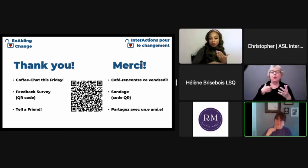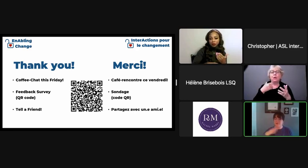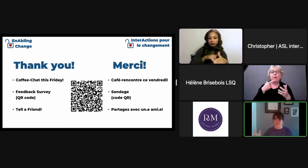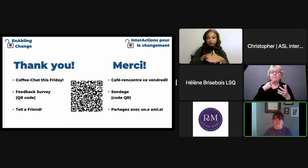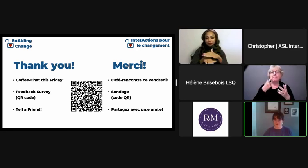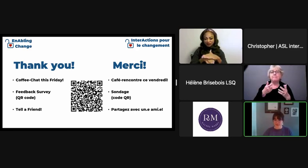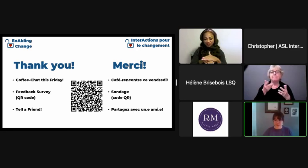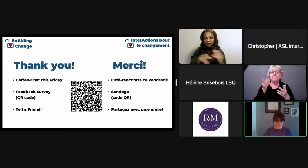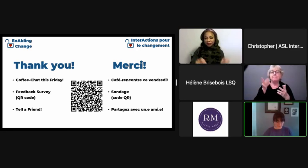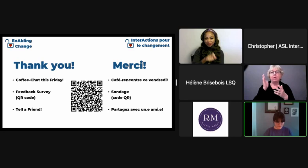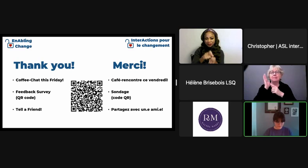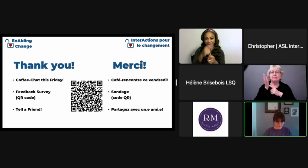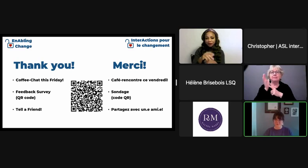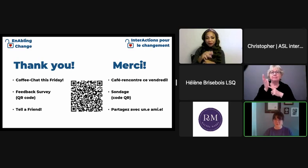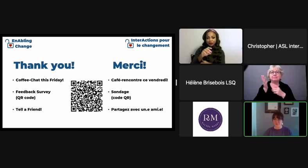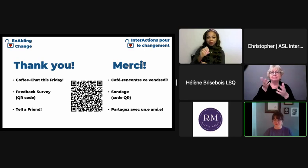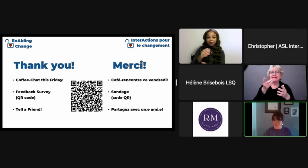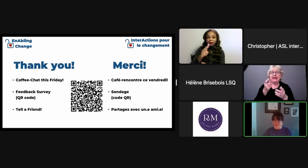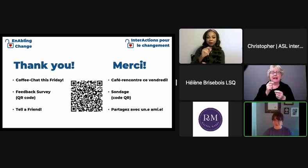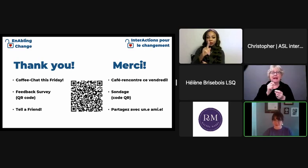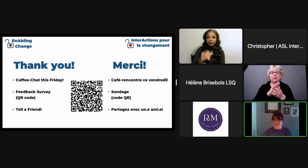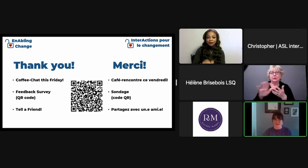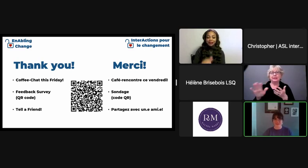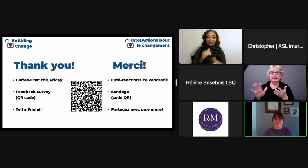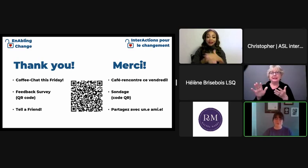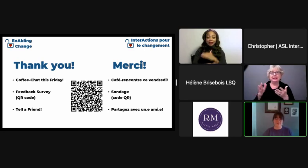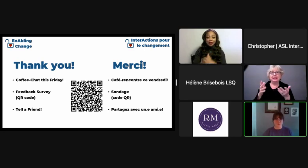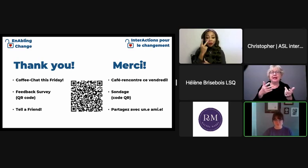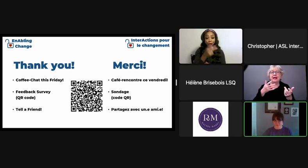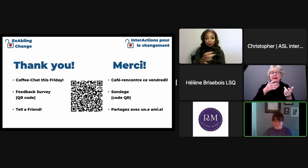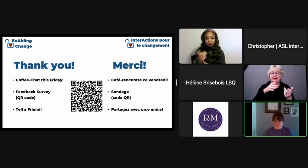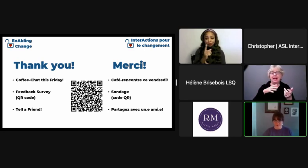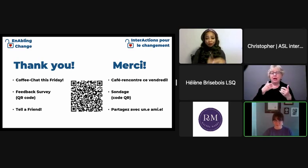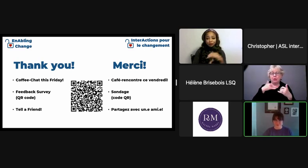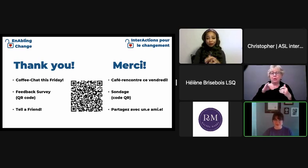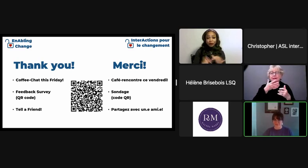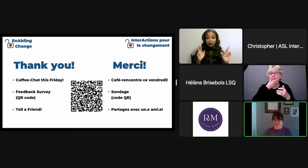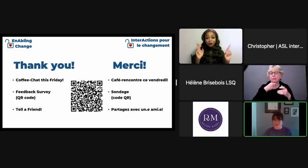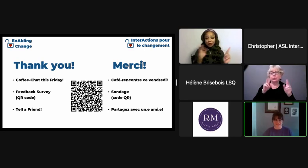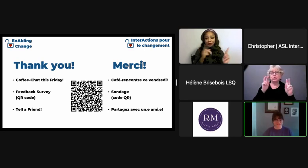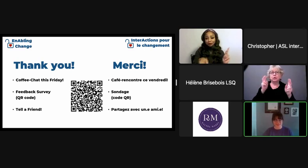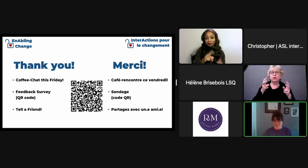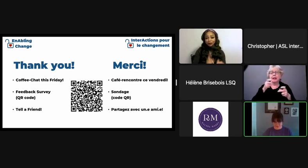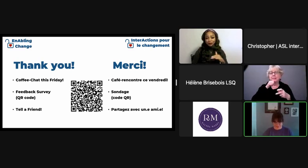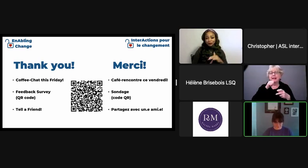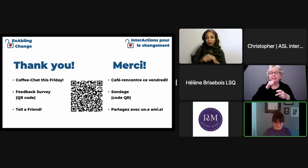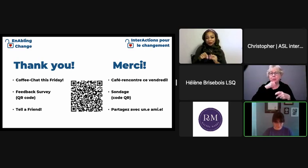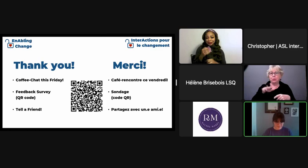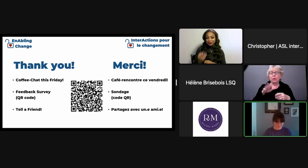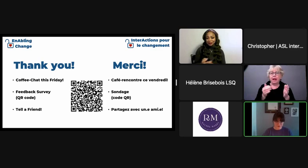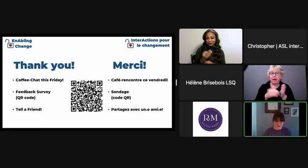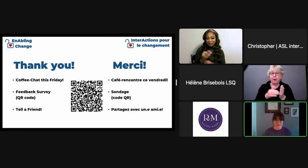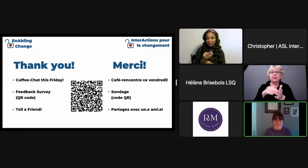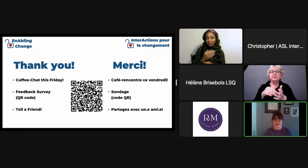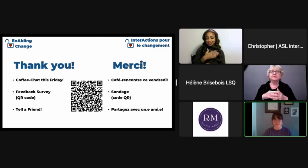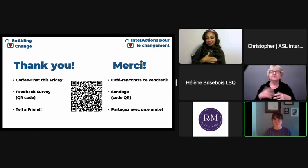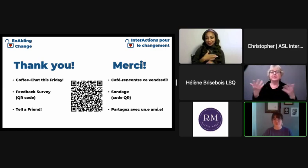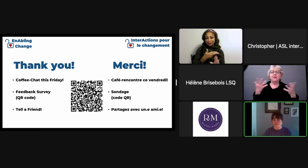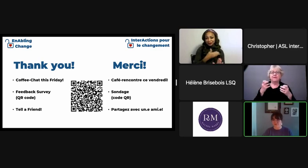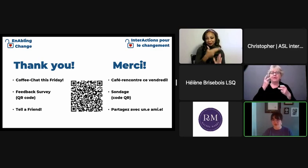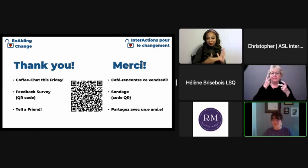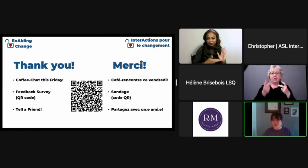gratuites et nous avons encore de beaux sujets à venir alors nous espérons également vous